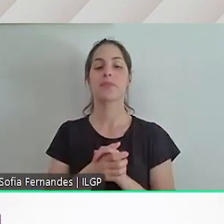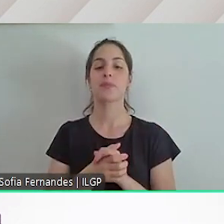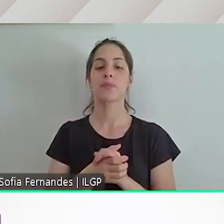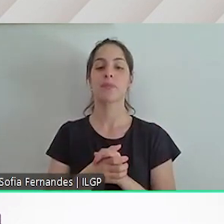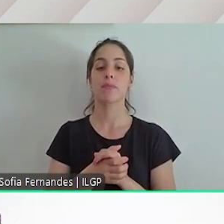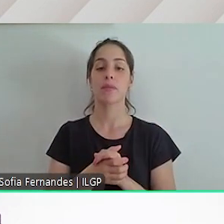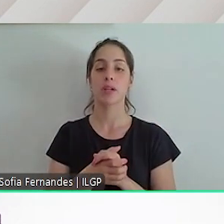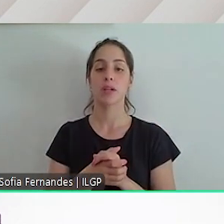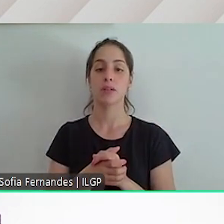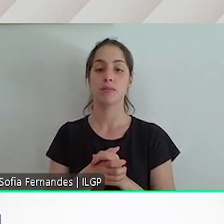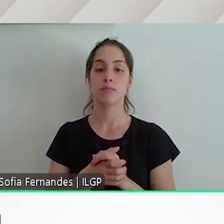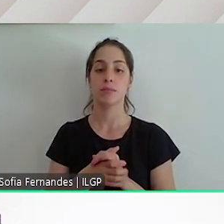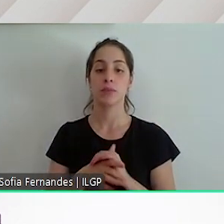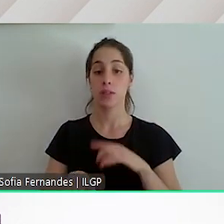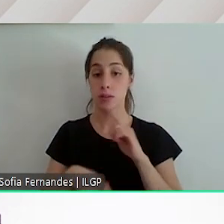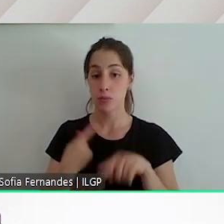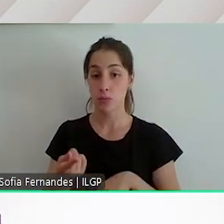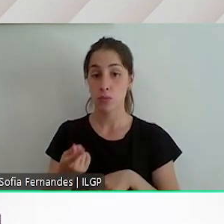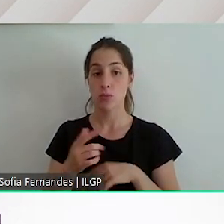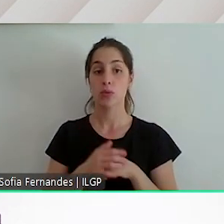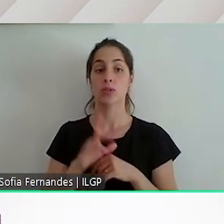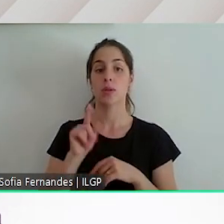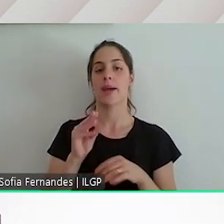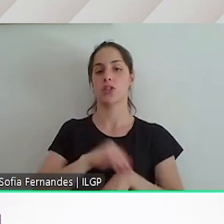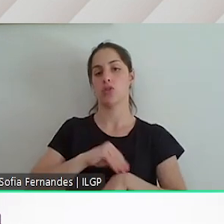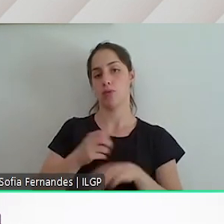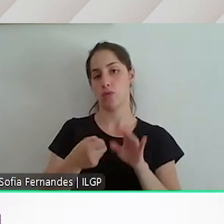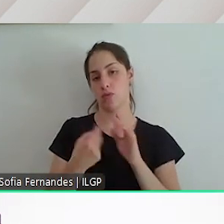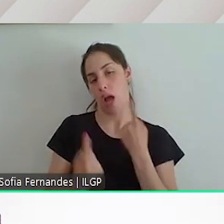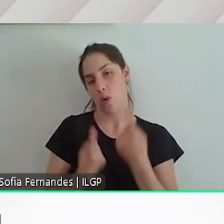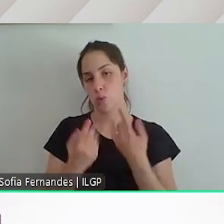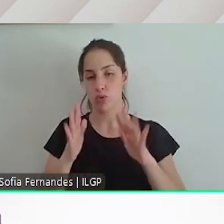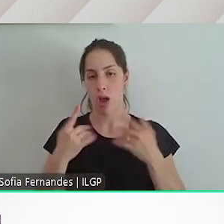e temos também já alguns testemunhos de